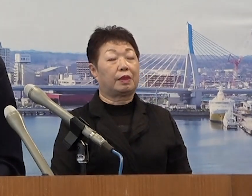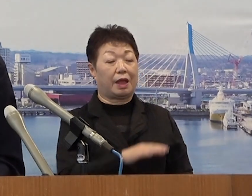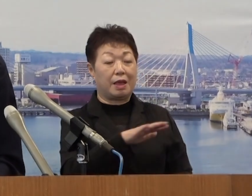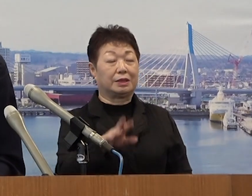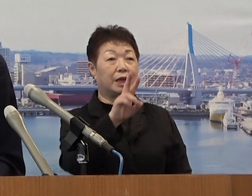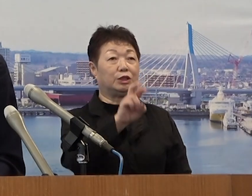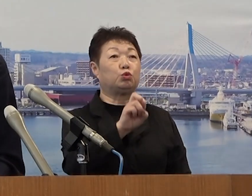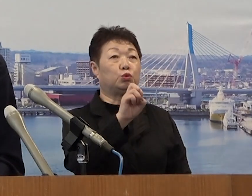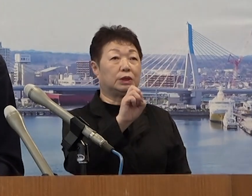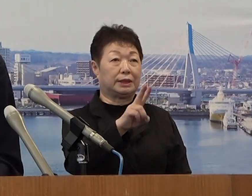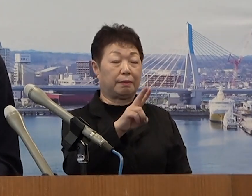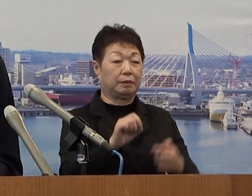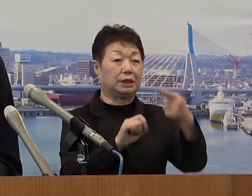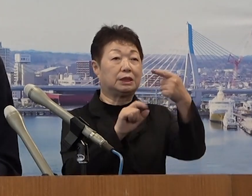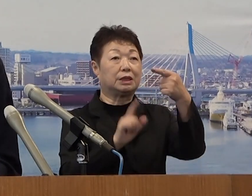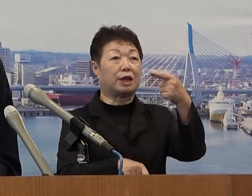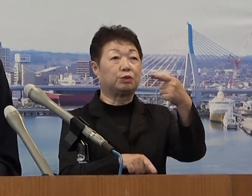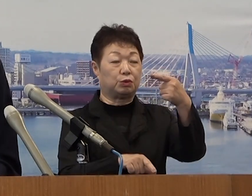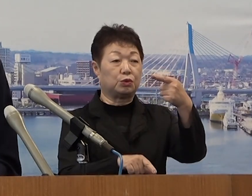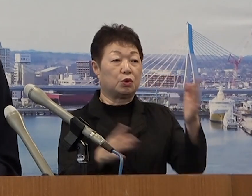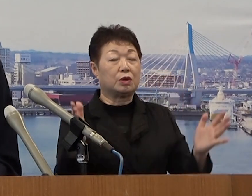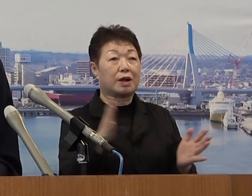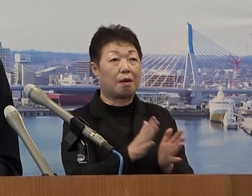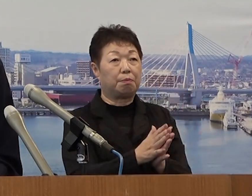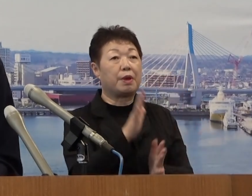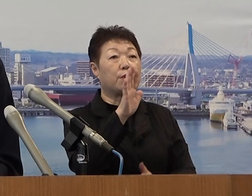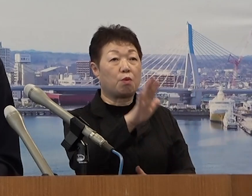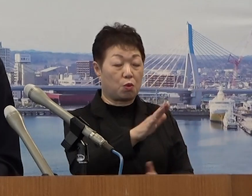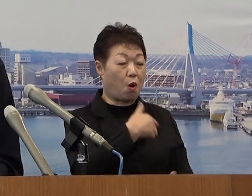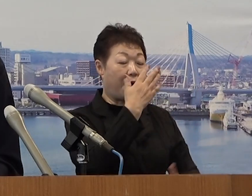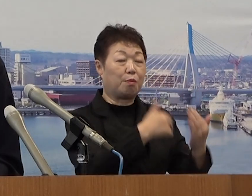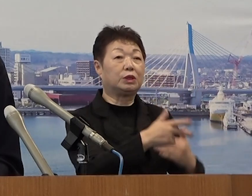成22年1月に合併後の青森市と